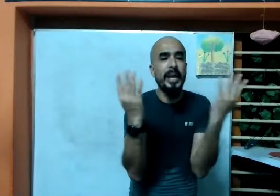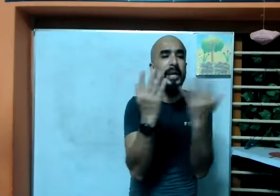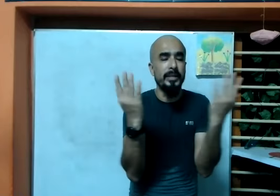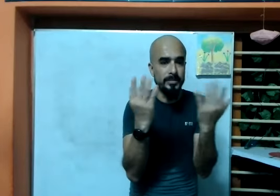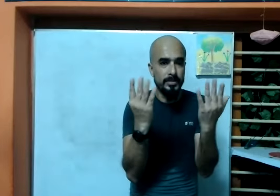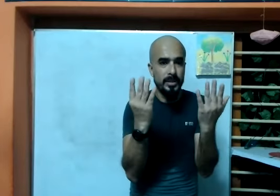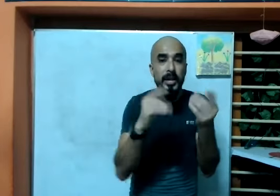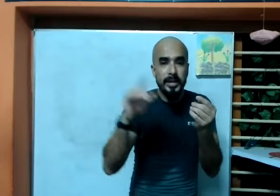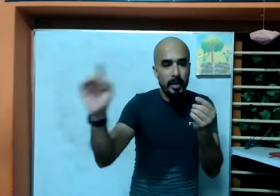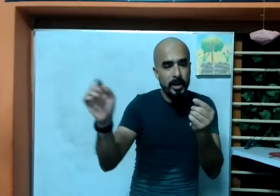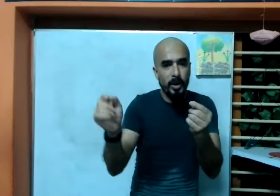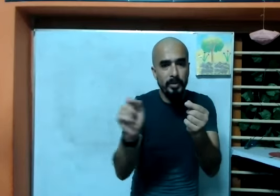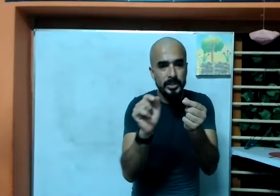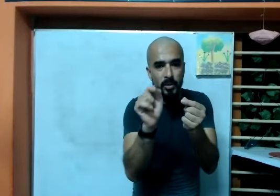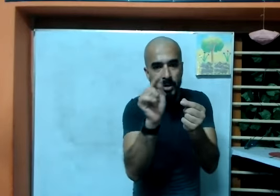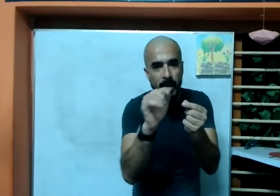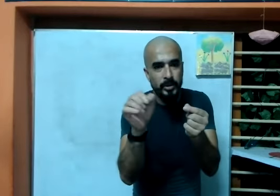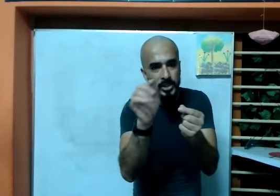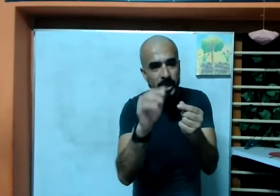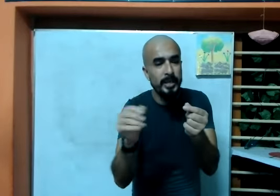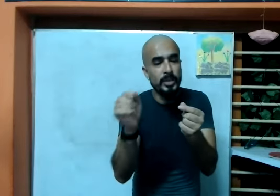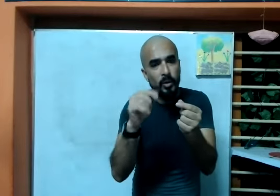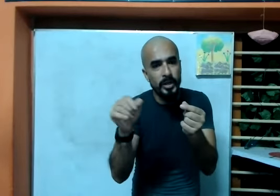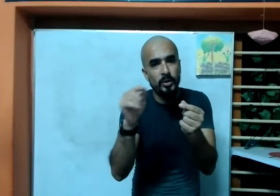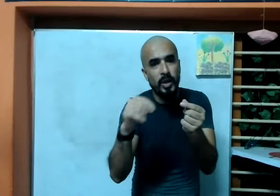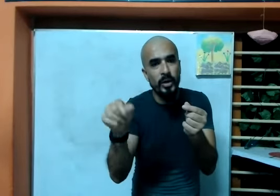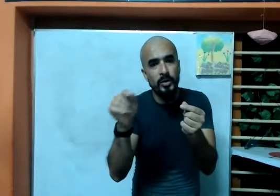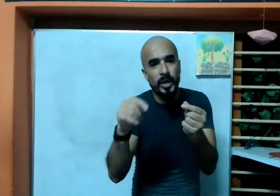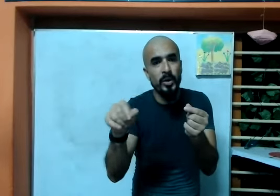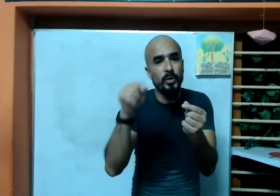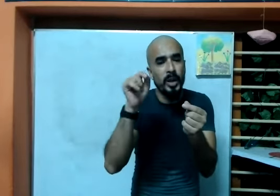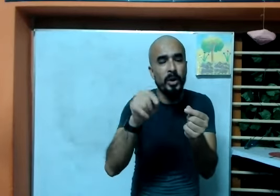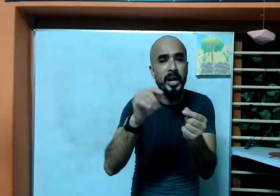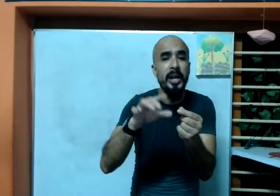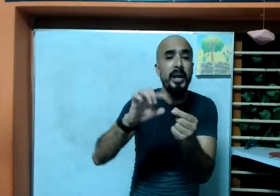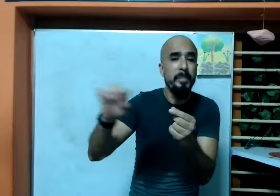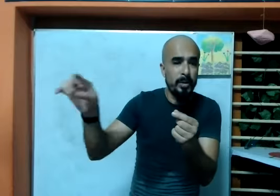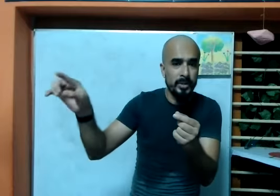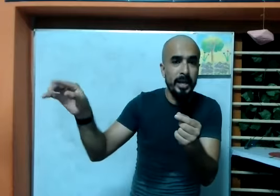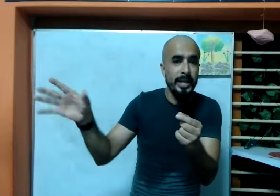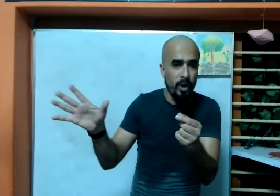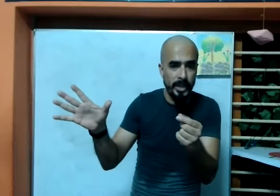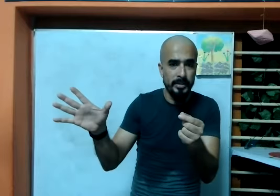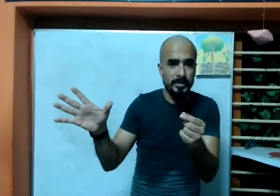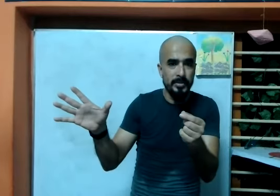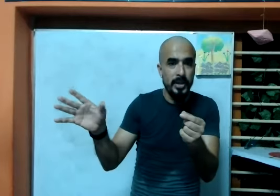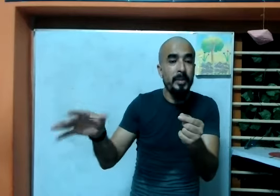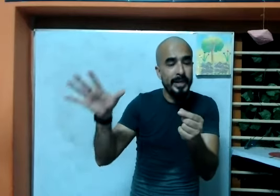এই গ্রামার পরে বলছে ওর নাম হচ্ছে এই ওটা ওই ওটা ওই ওটা ওই ওটা বসায় বাক্যটা এই হয় এবং এটা